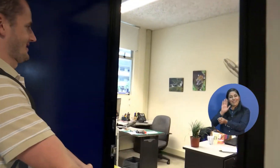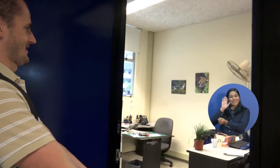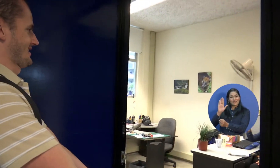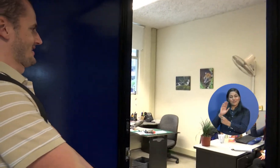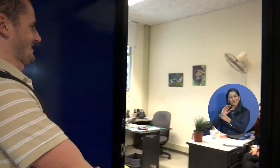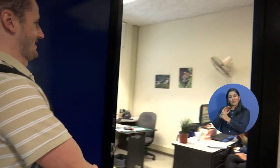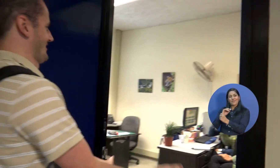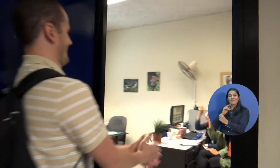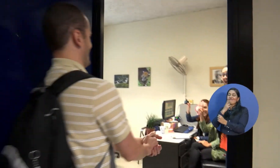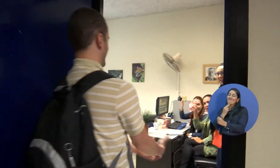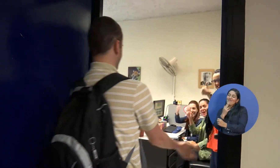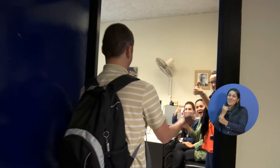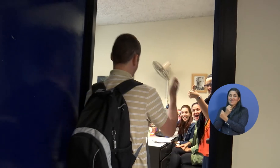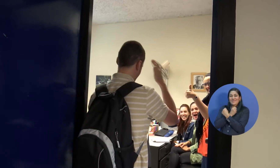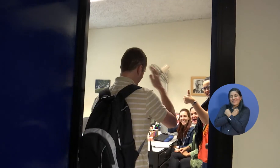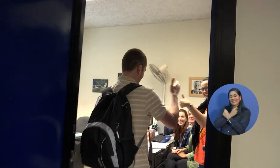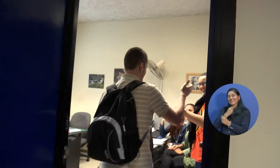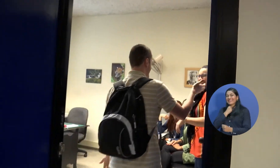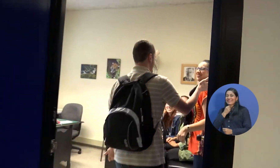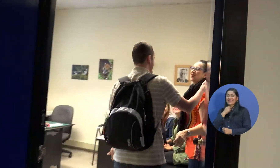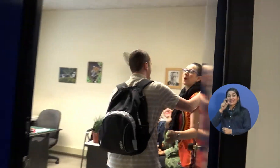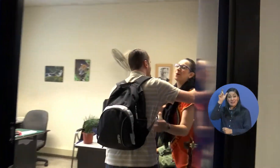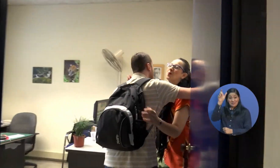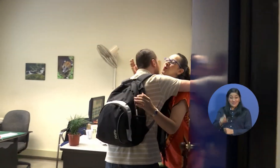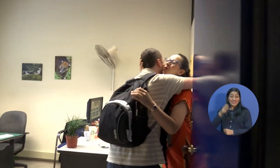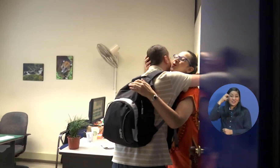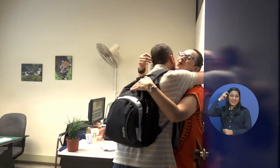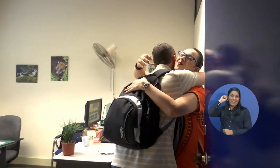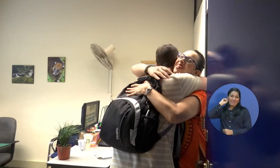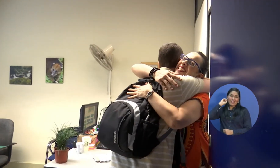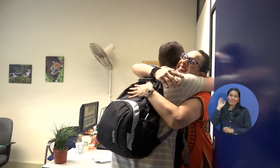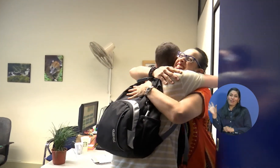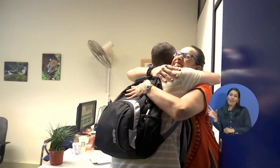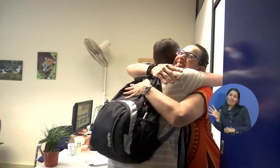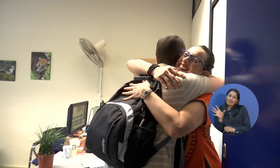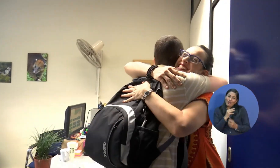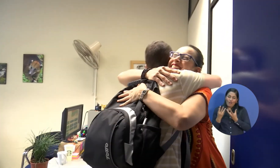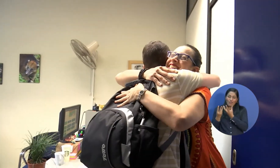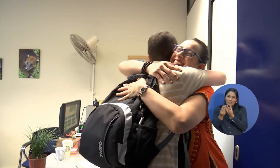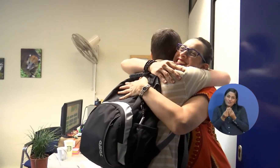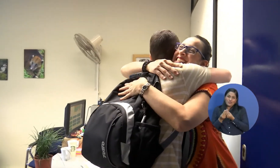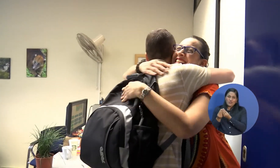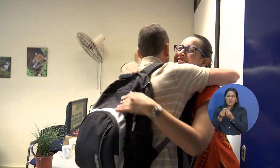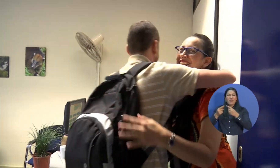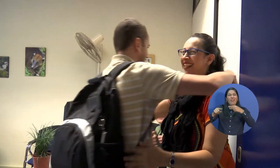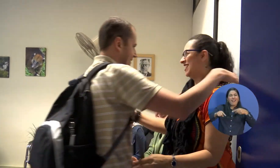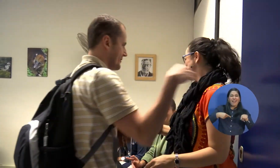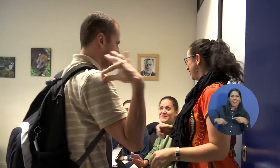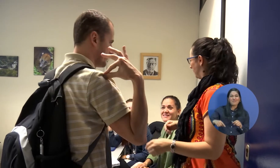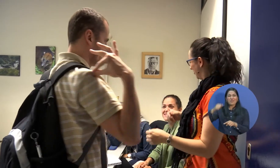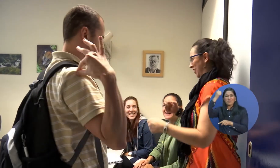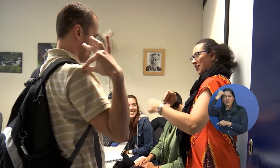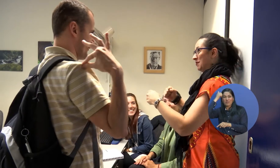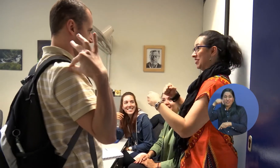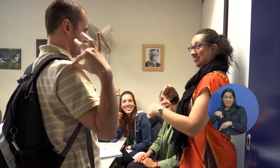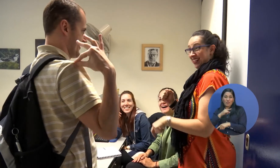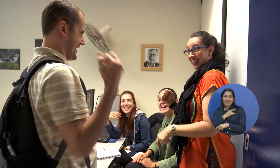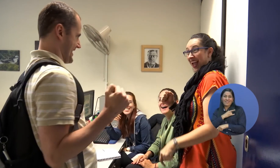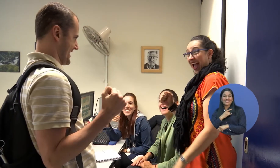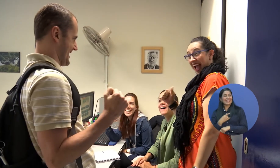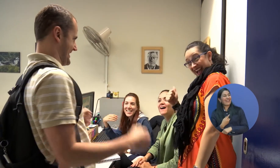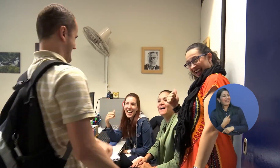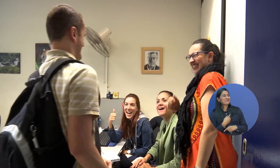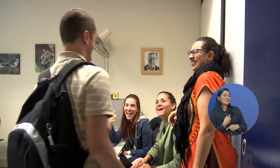Por su forma de ser, su afectuosidad, liderazgo y buen humor, Víctor es un estudiante que se ha ganado el corazón del equipo académico y administrativo de